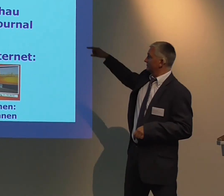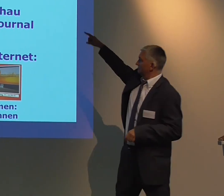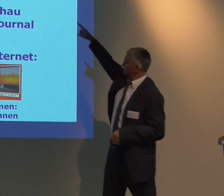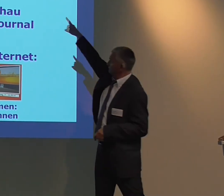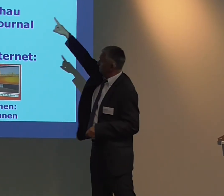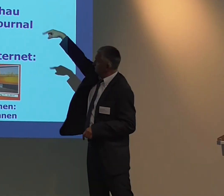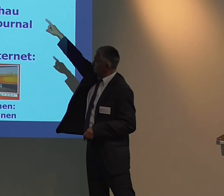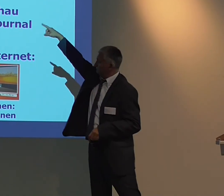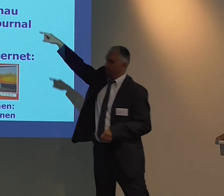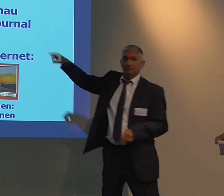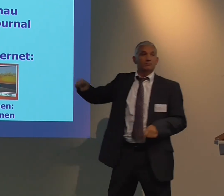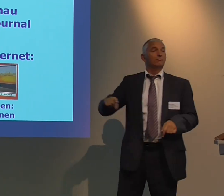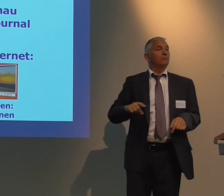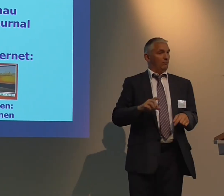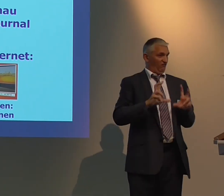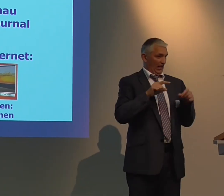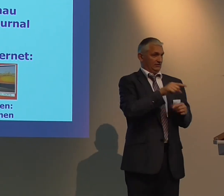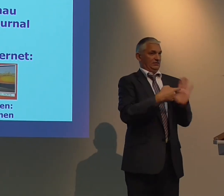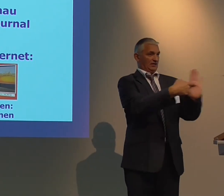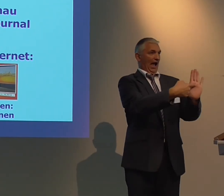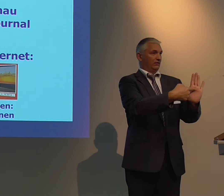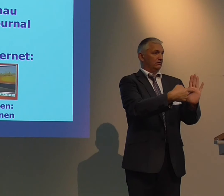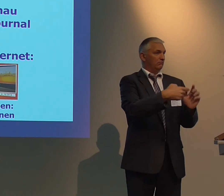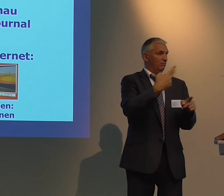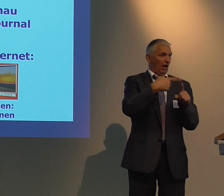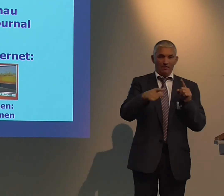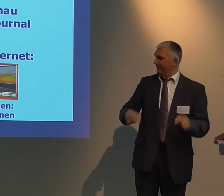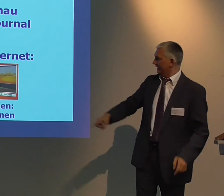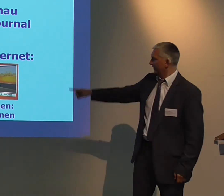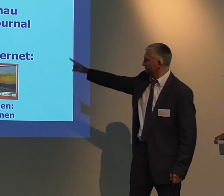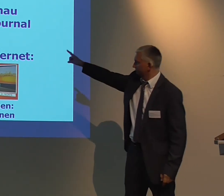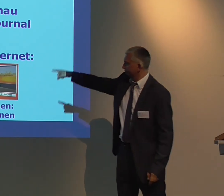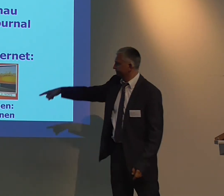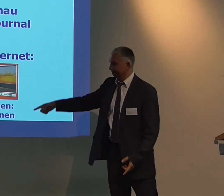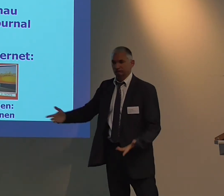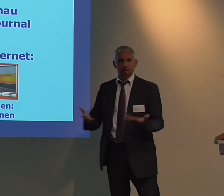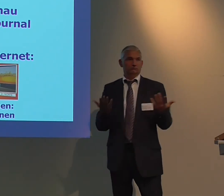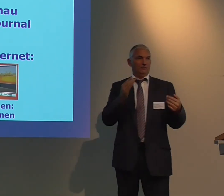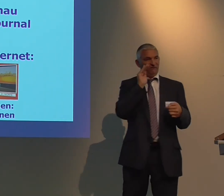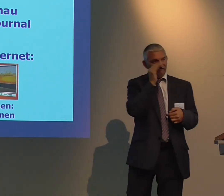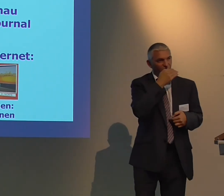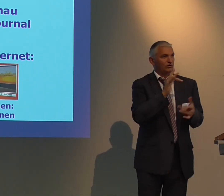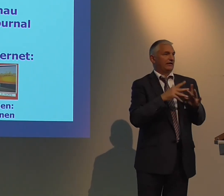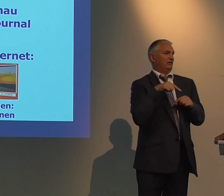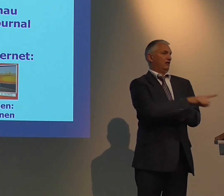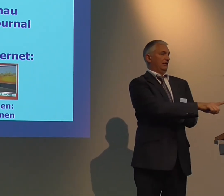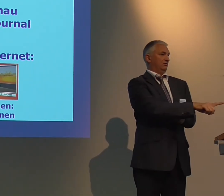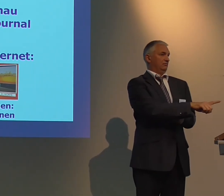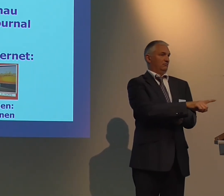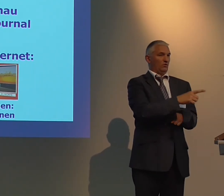Schade ist jedoch, dass das im Fernsehen vorkommt, aber die anderen Fernsehsender das versteckt